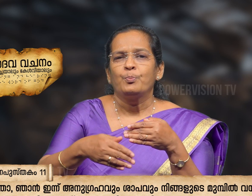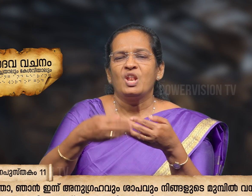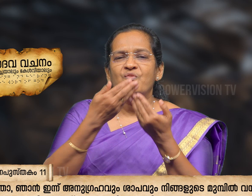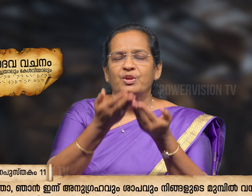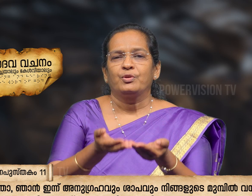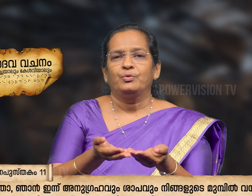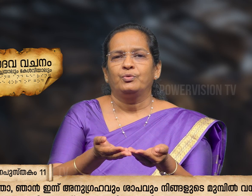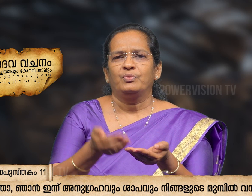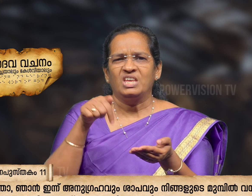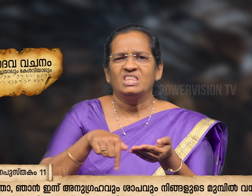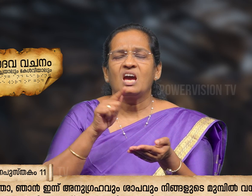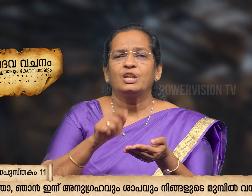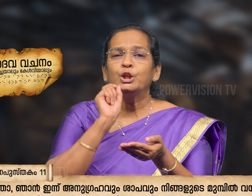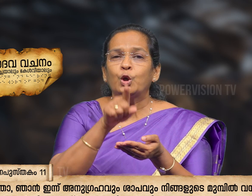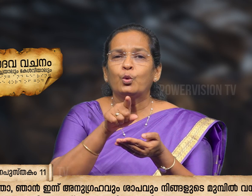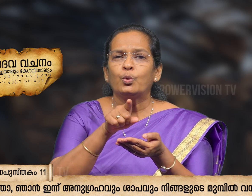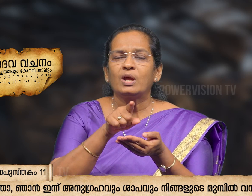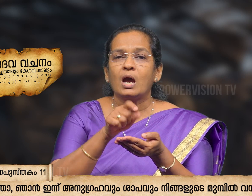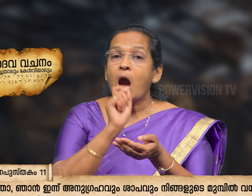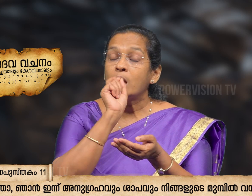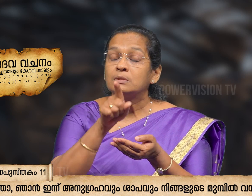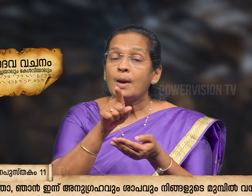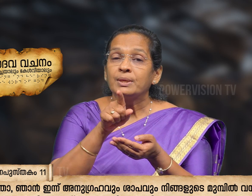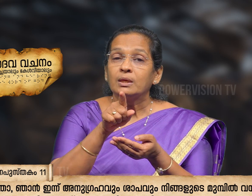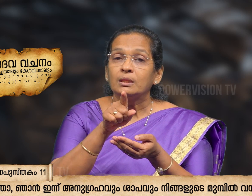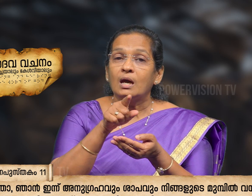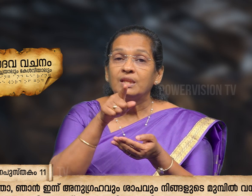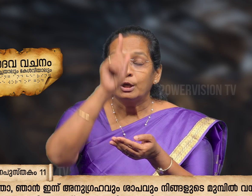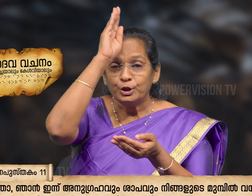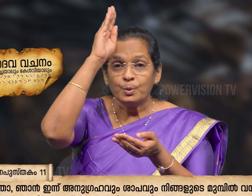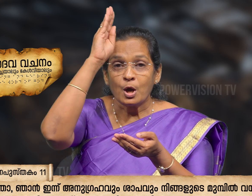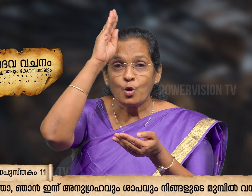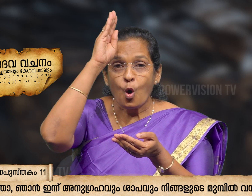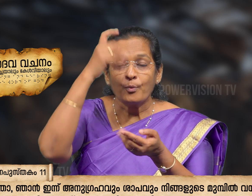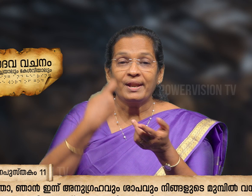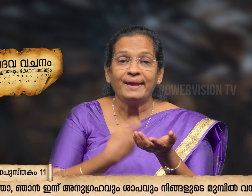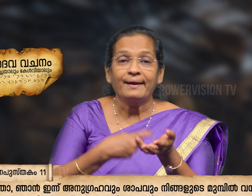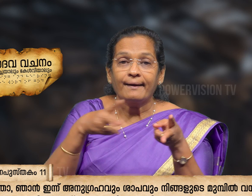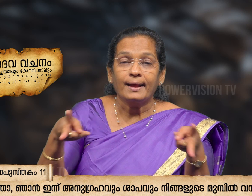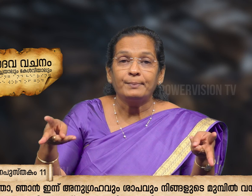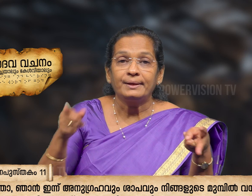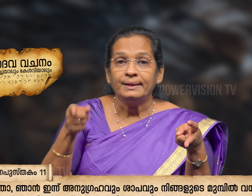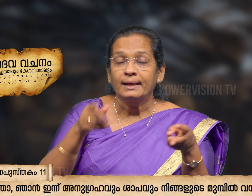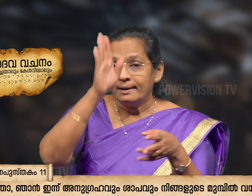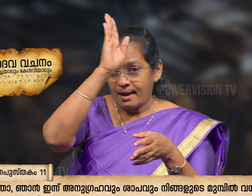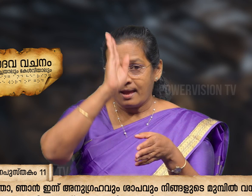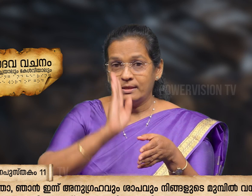വയ്ക്കുന്നു. ഇന്ന് ഞാൻ നിങ്ങളോട് ആജ്ഞാപിക്കുന്ന നിങ്ങളുടെ ദൈവമായ യഹോവയുടെ കൽപ്പനകൾ നിങ്ങൾ